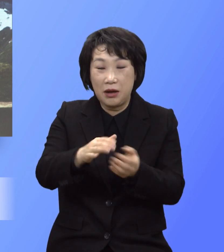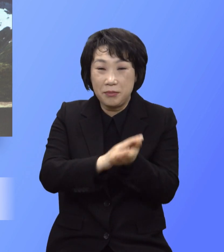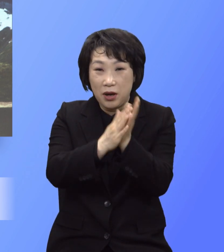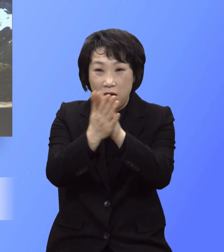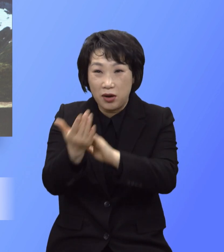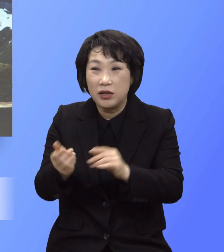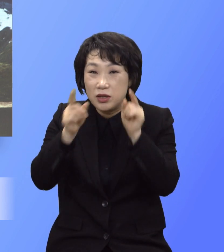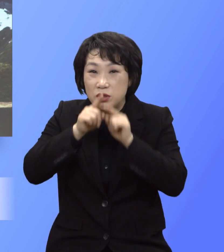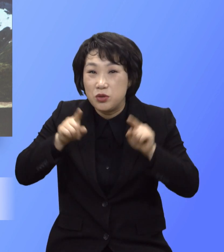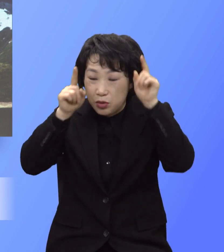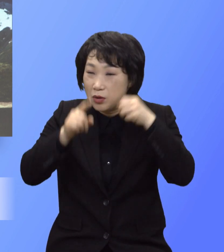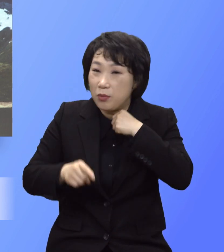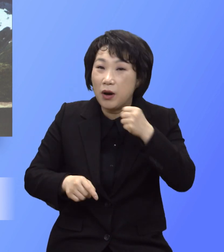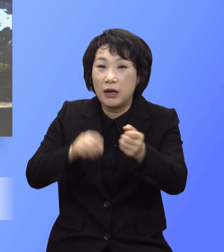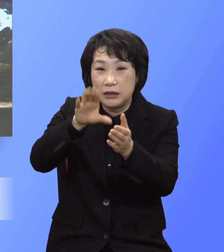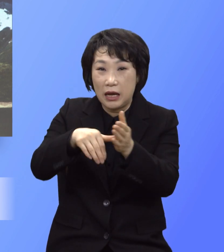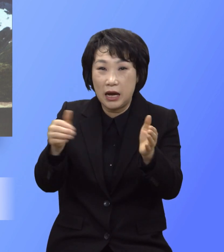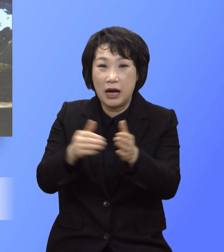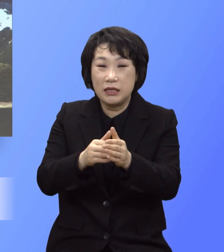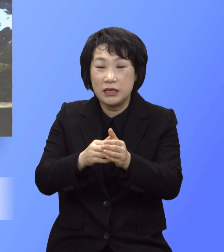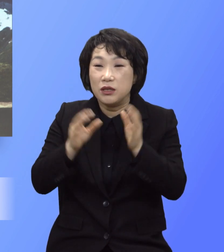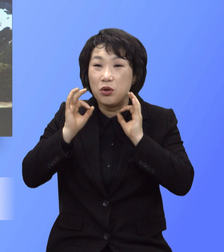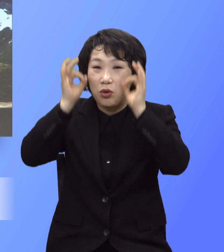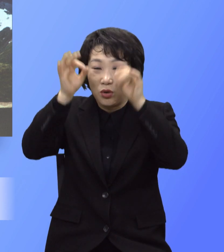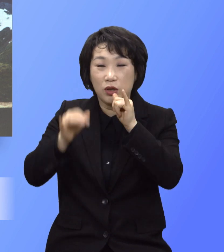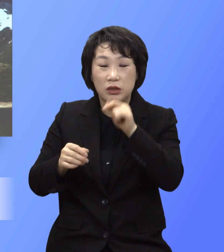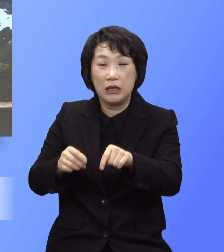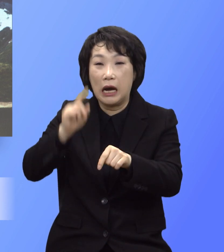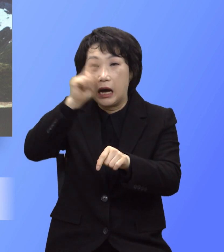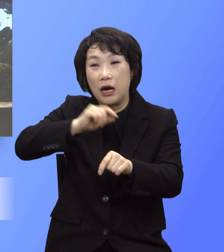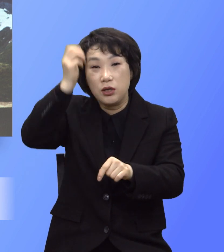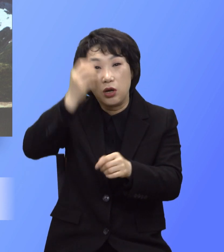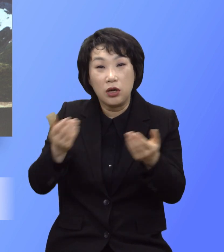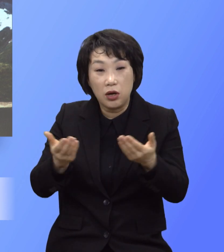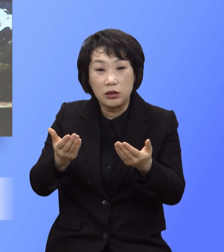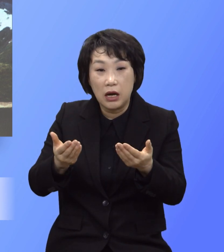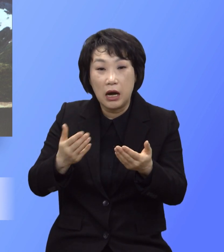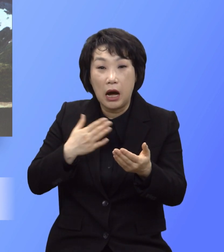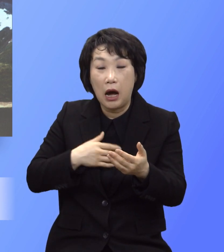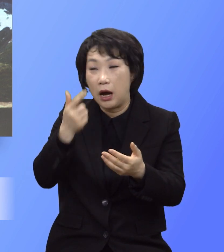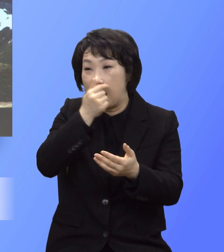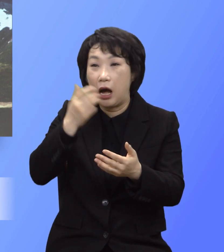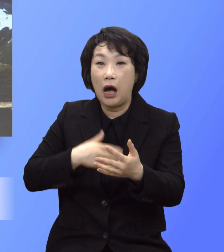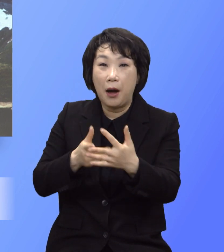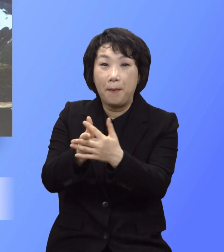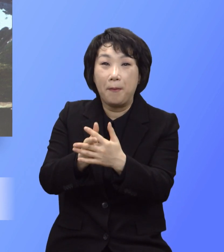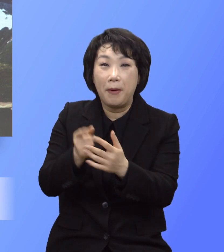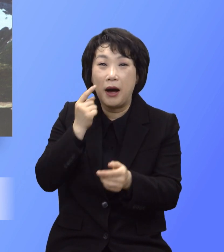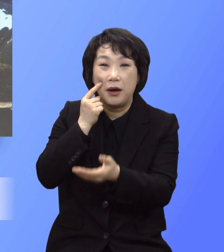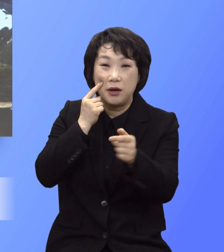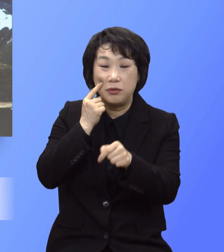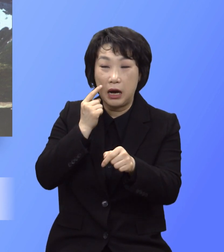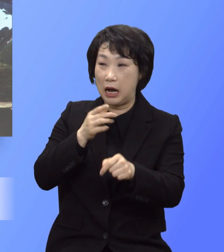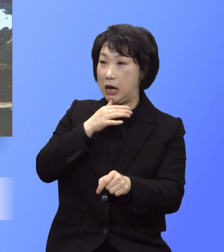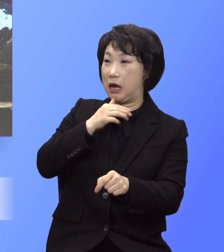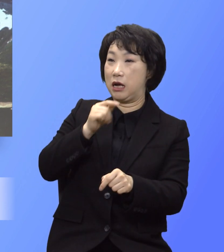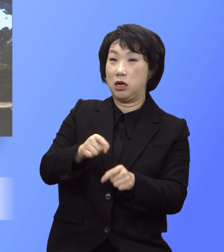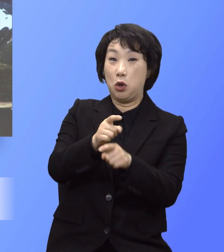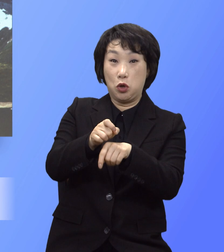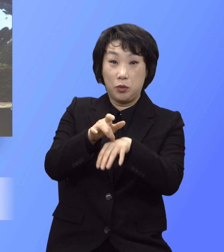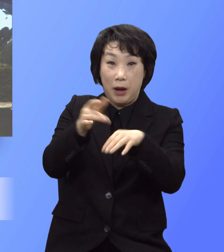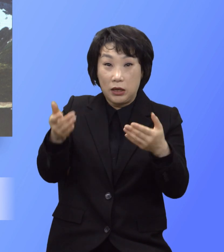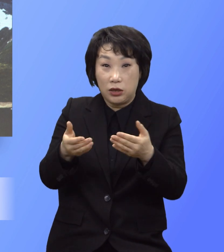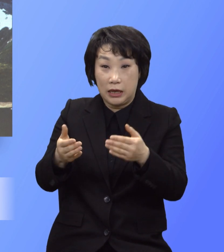지옥 보내기까지 몸부림치는 악한 놈들의 역사를 알면 우리는 그놈의 역사와 싸워서